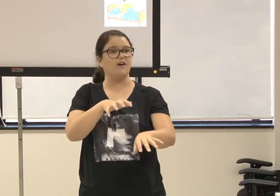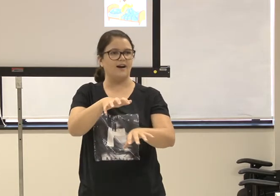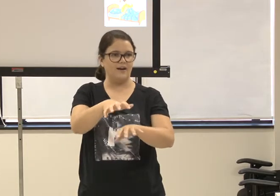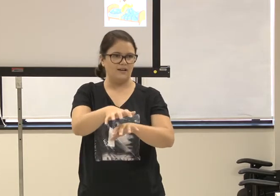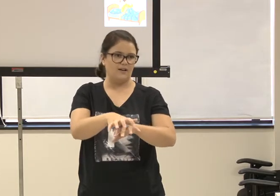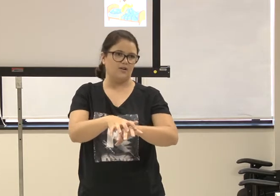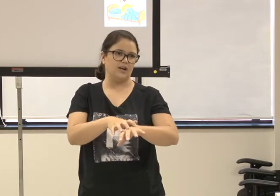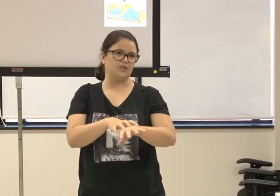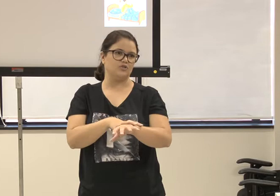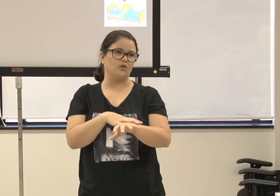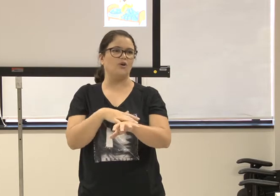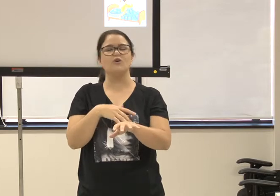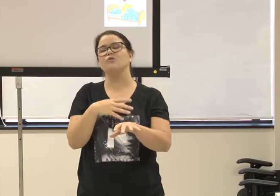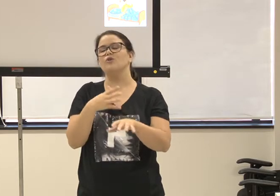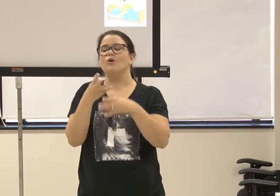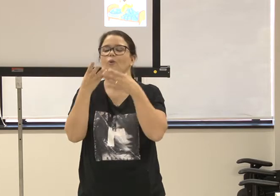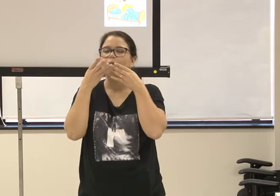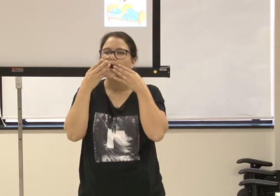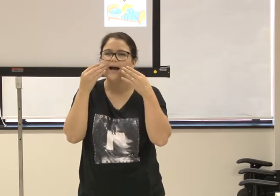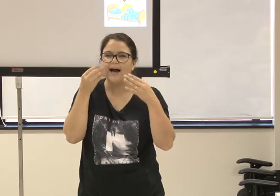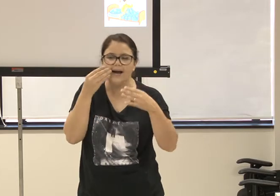escovar, cachorro, gato.